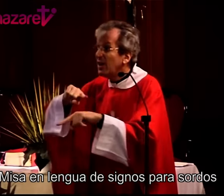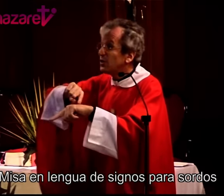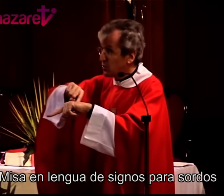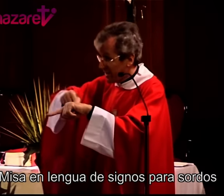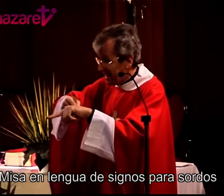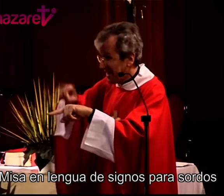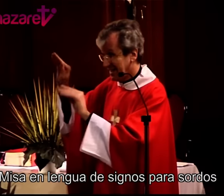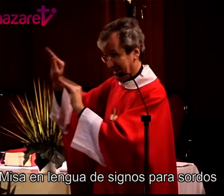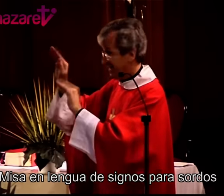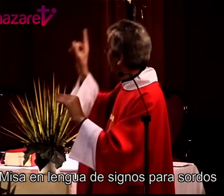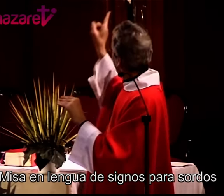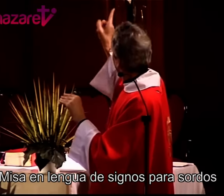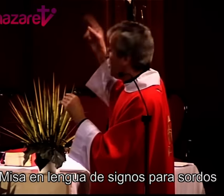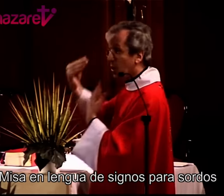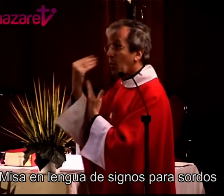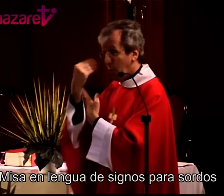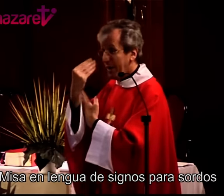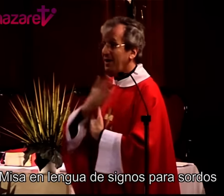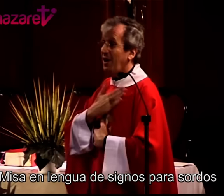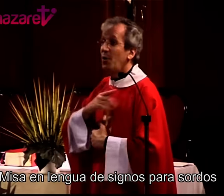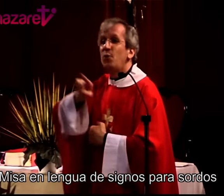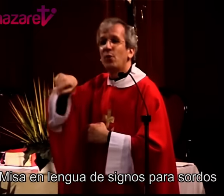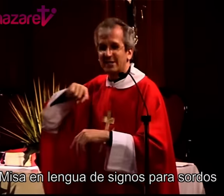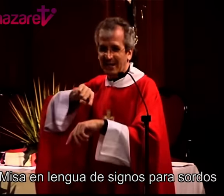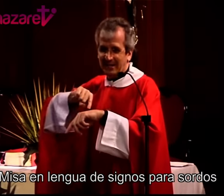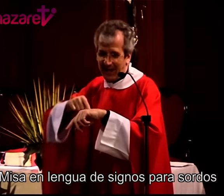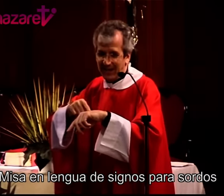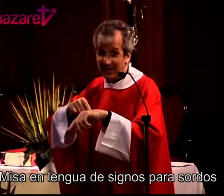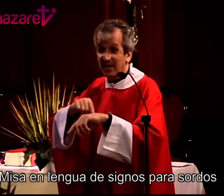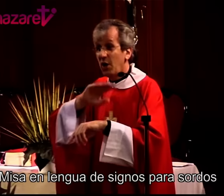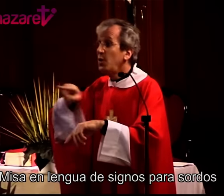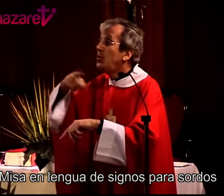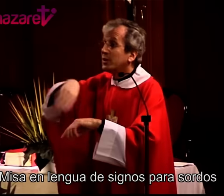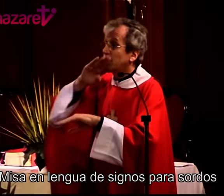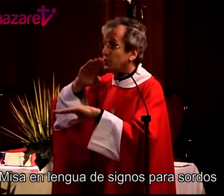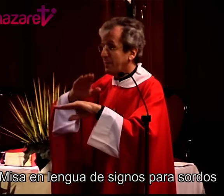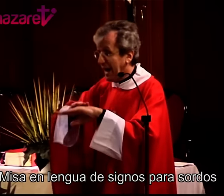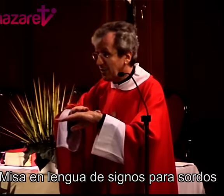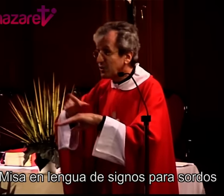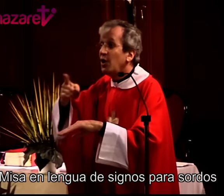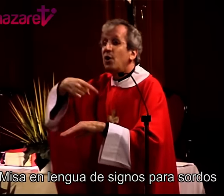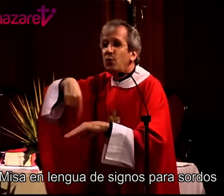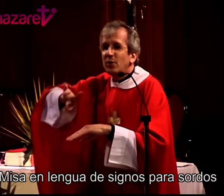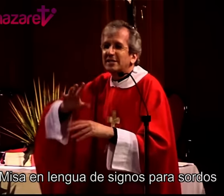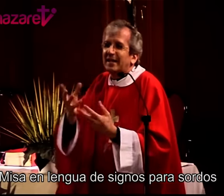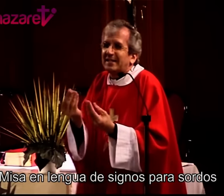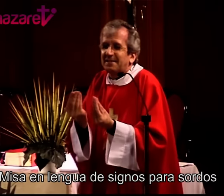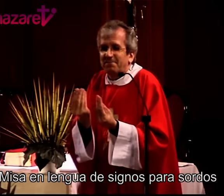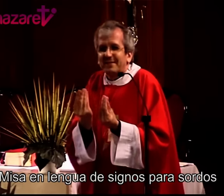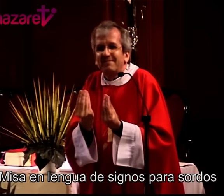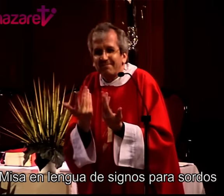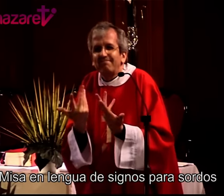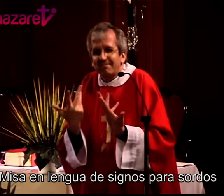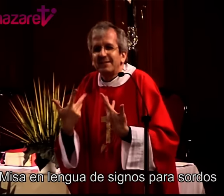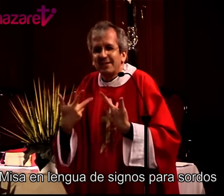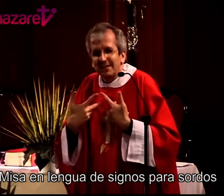verdad sus heridas curen nuestras heridas, nuestros pecados,